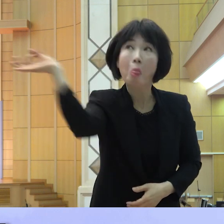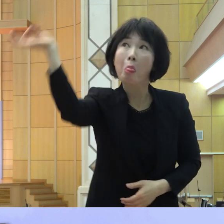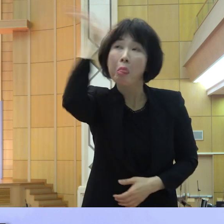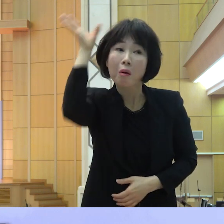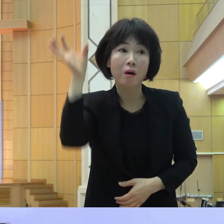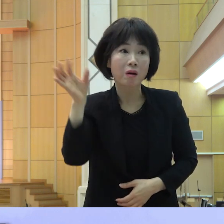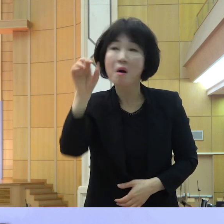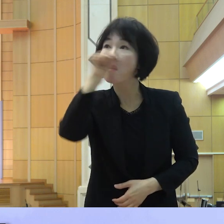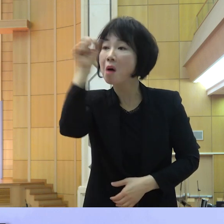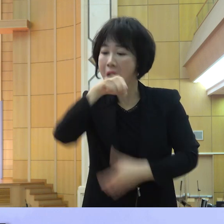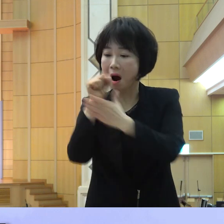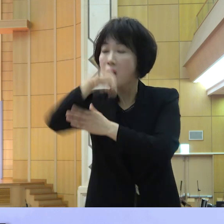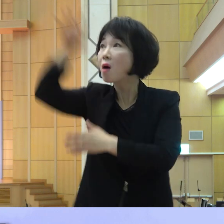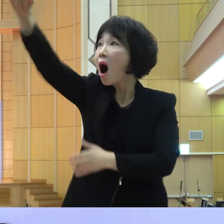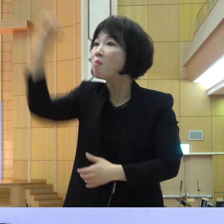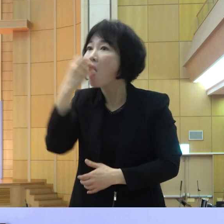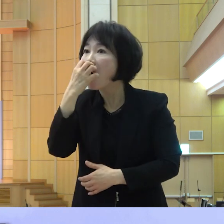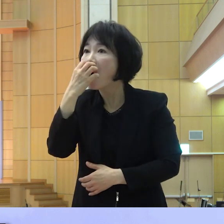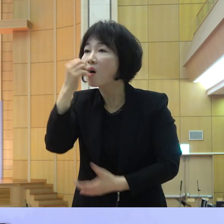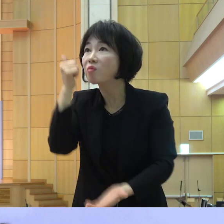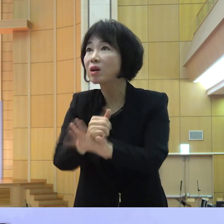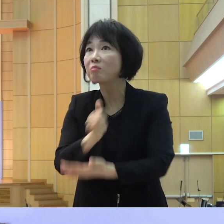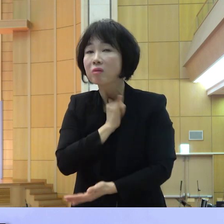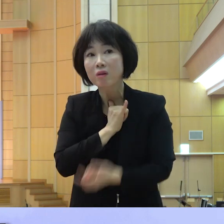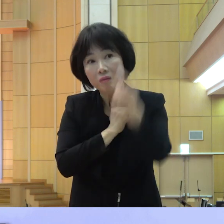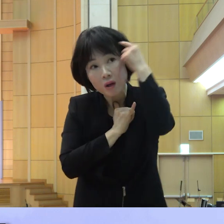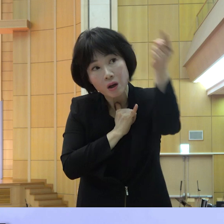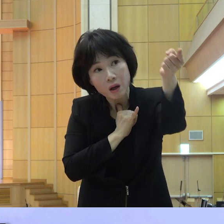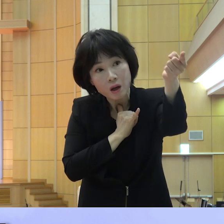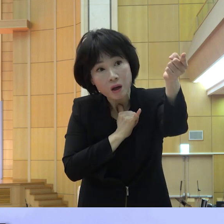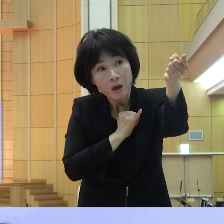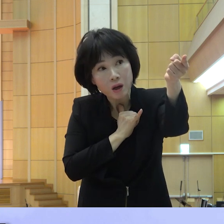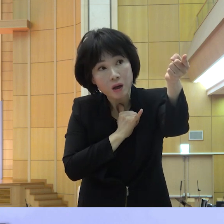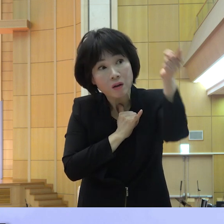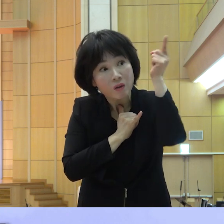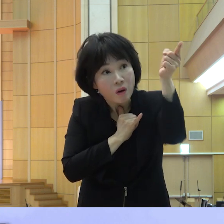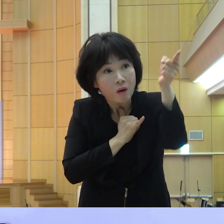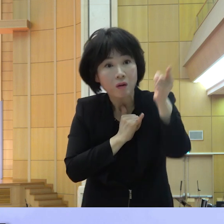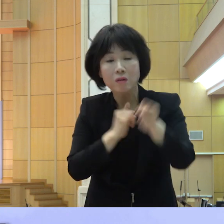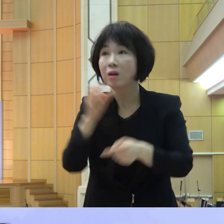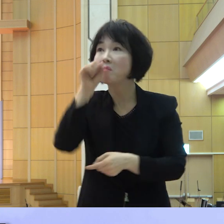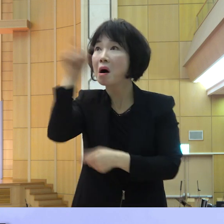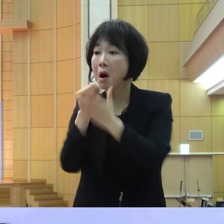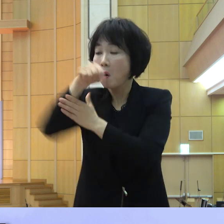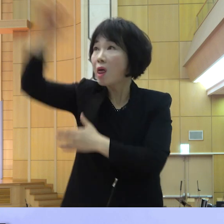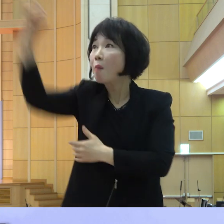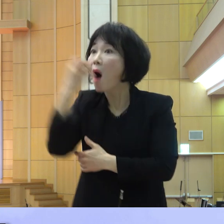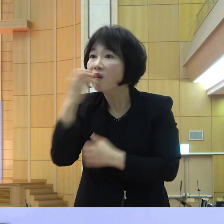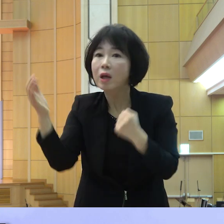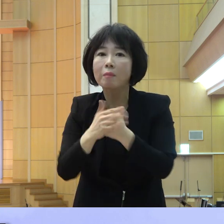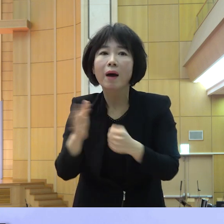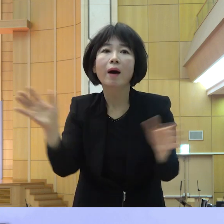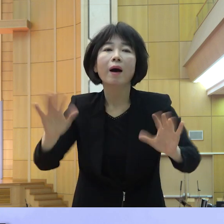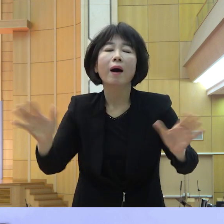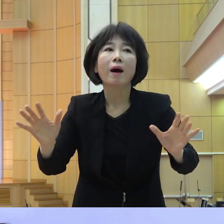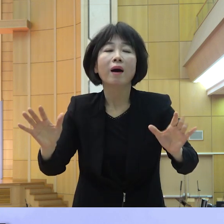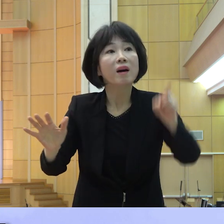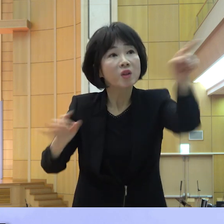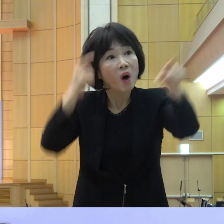그 죄를 범해서 아담 하와의 영이 죄의 싹은